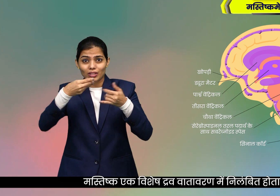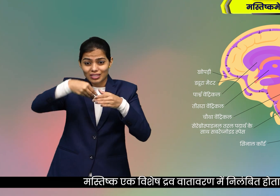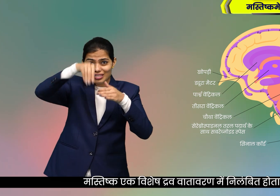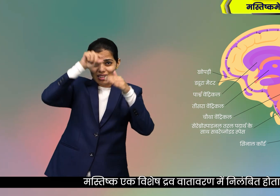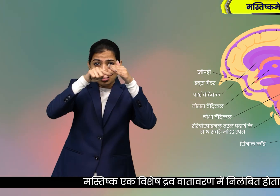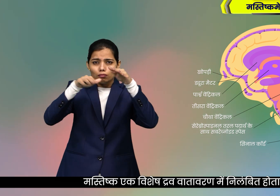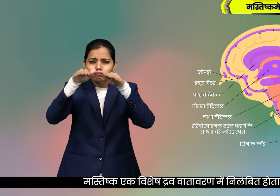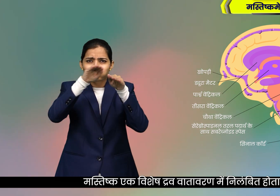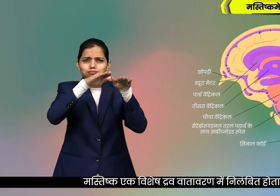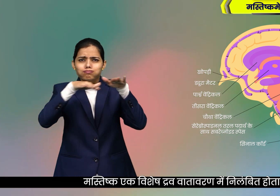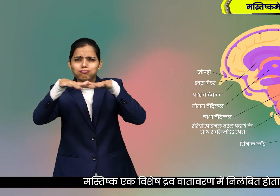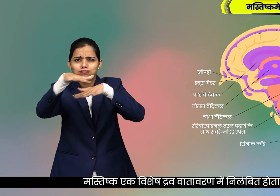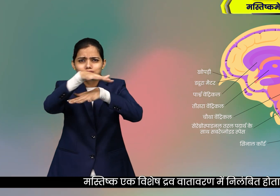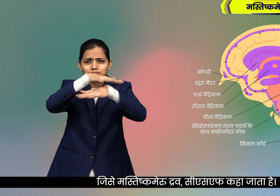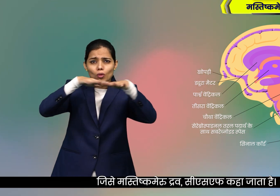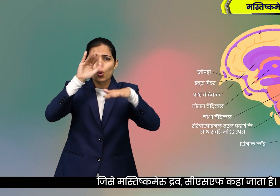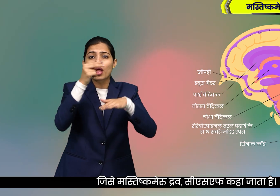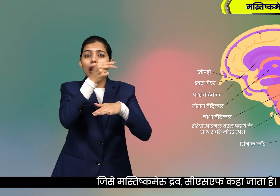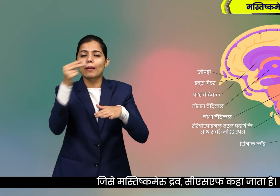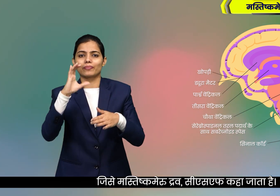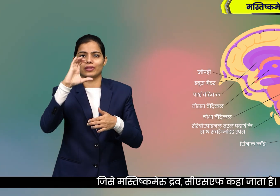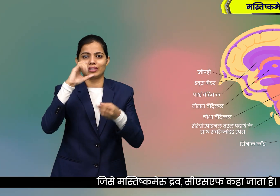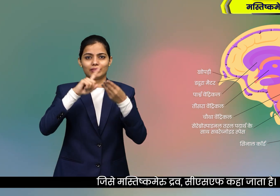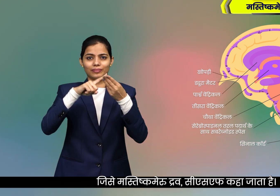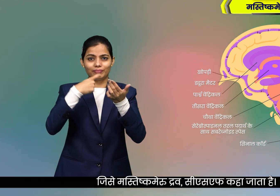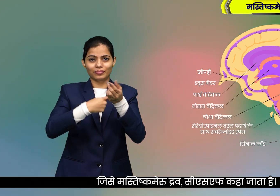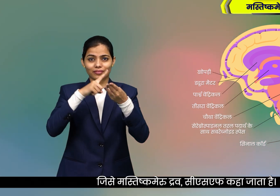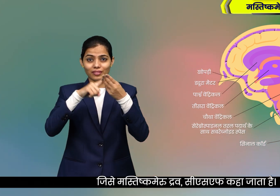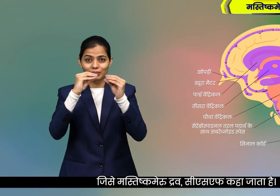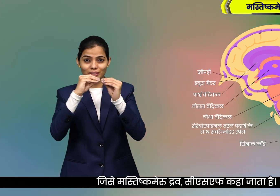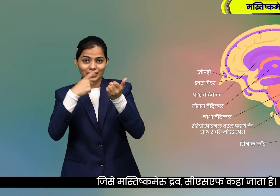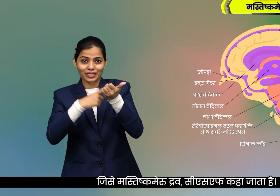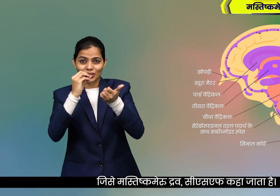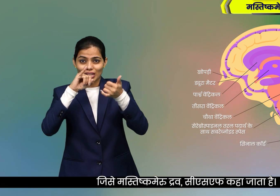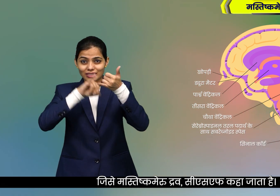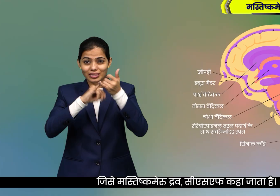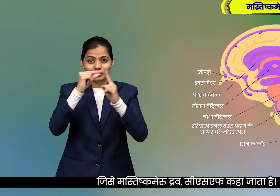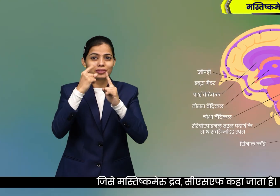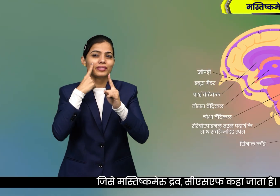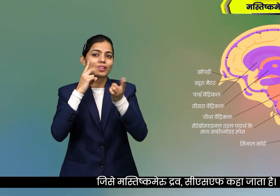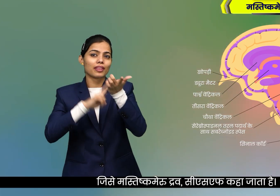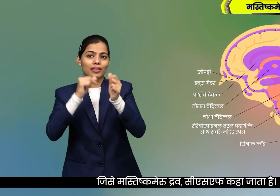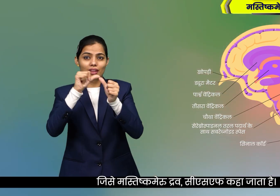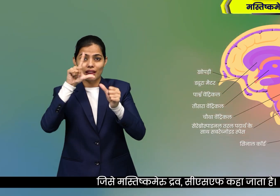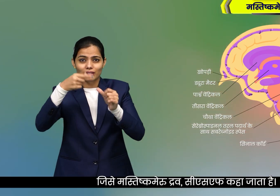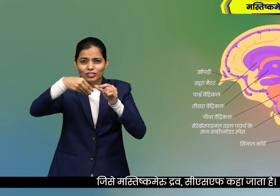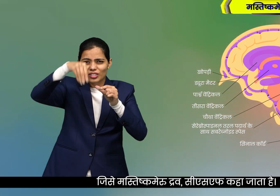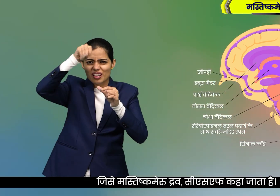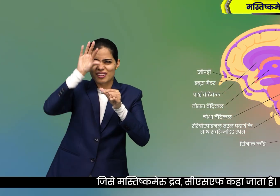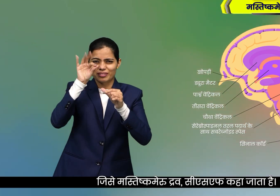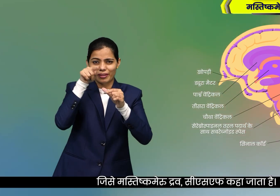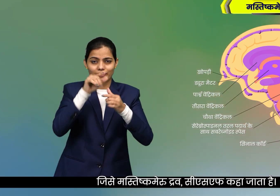में निलंबित होता है, जिसे मस्तिष्क मेरु द्रव CSF